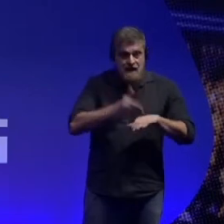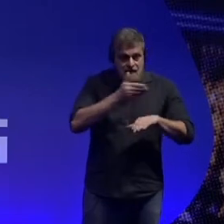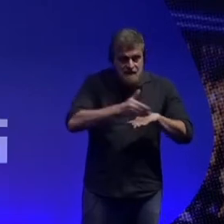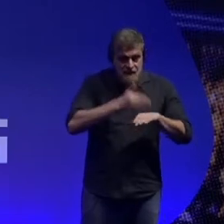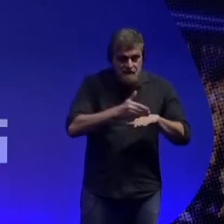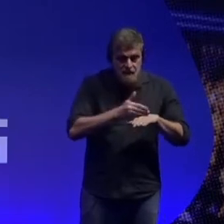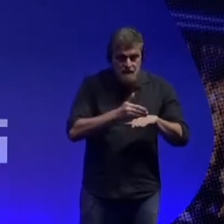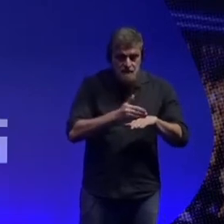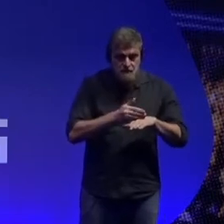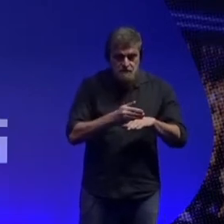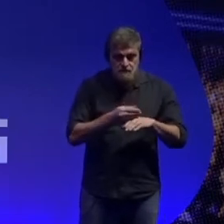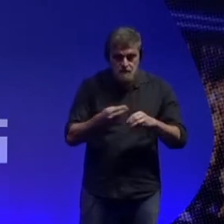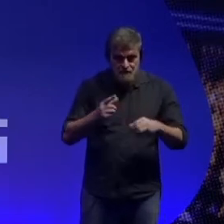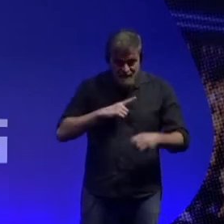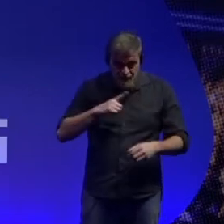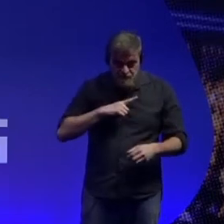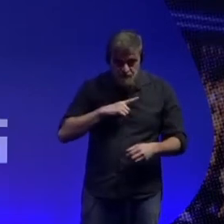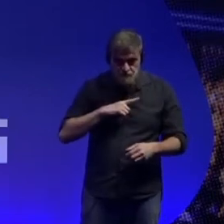ser líder?